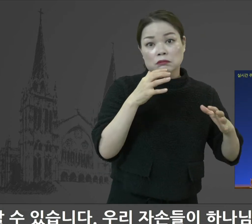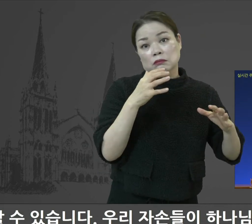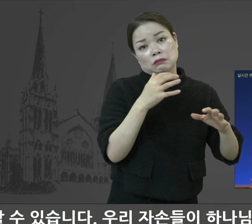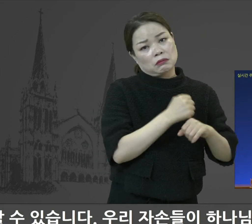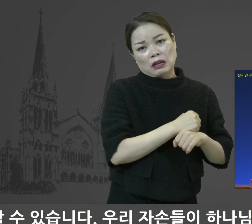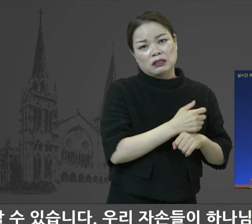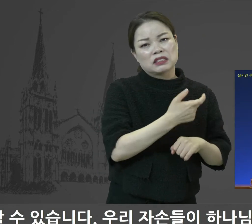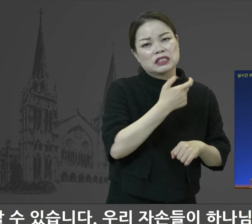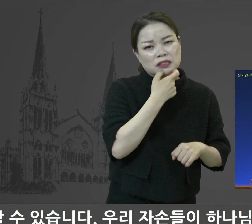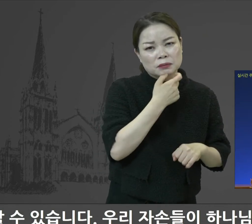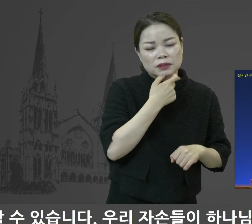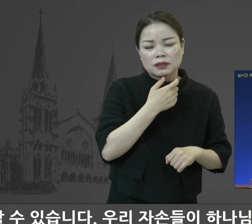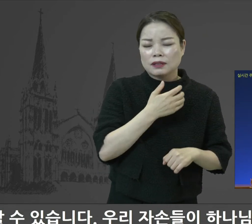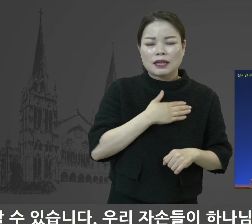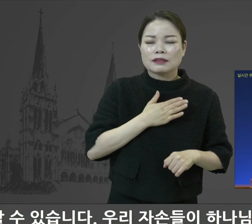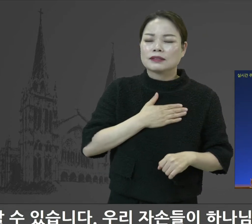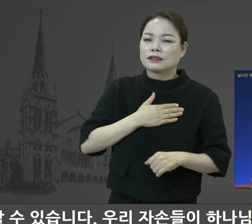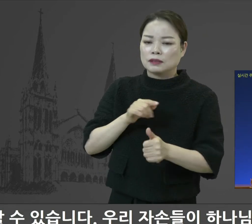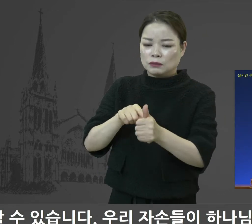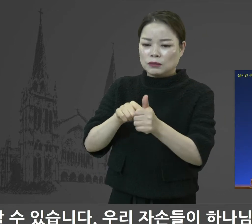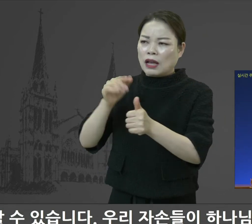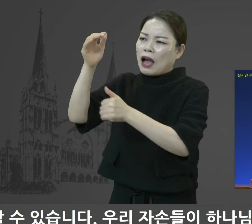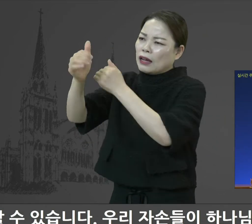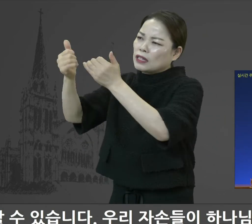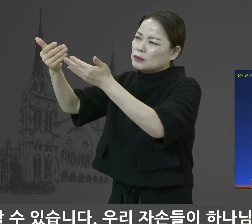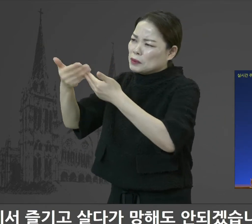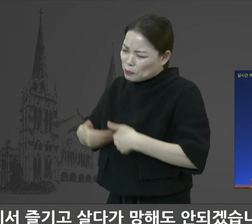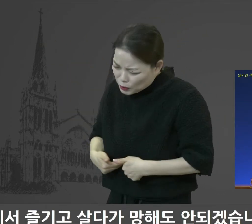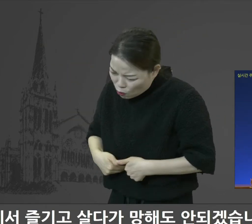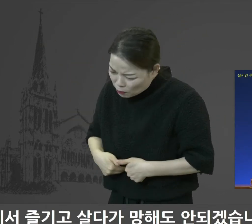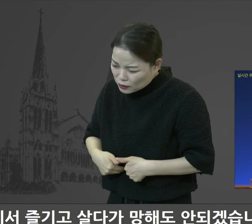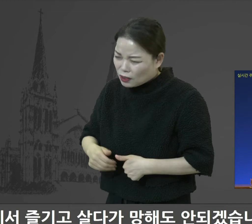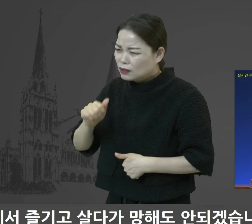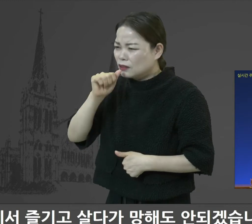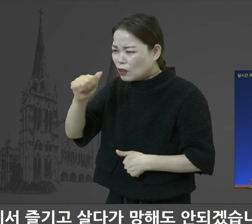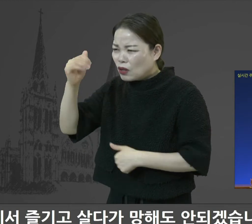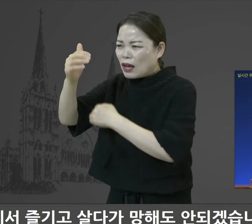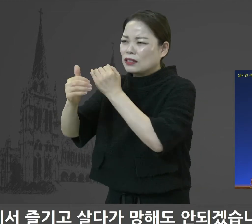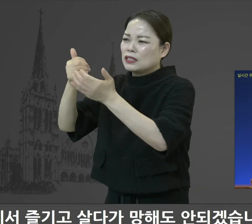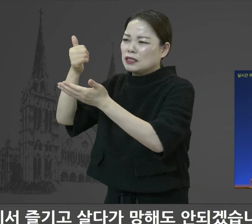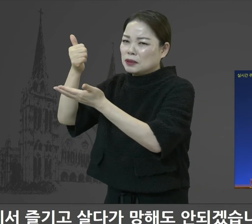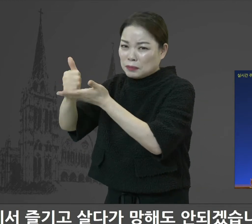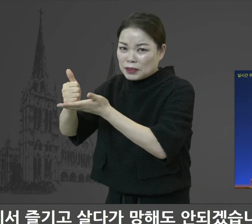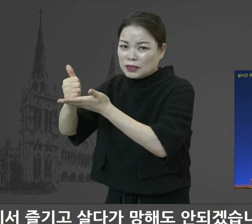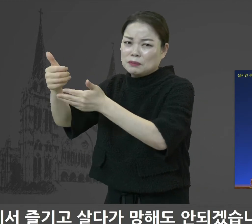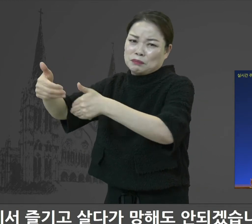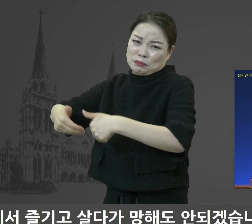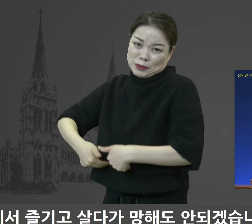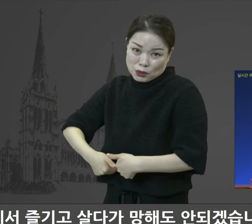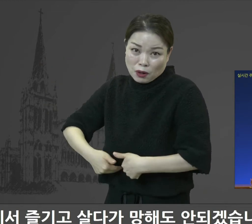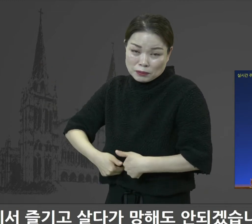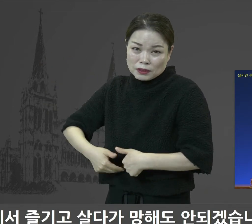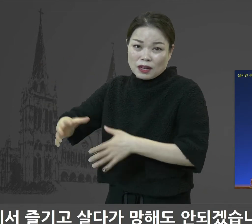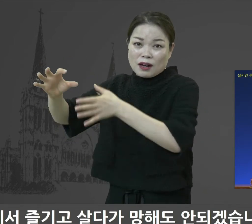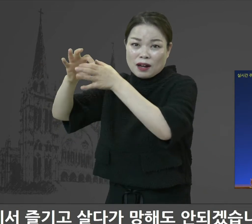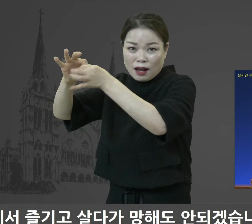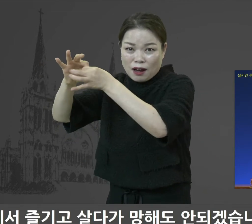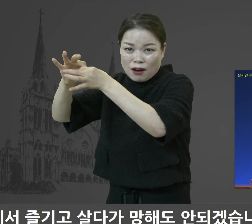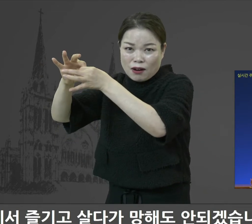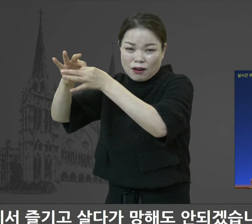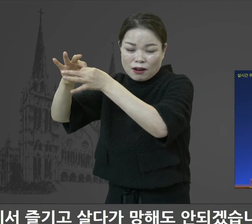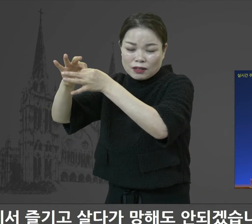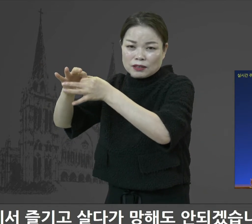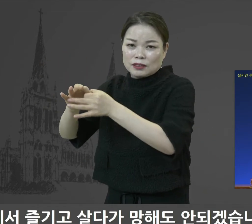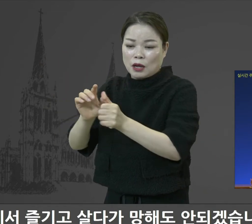나는 하나님이 필요합니다. 우리는 하나님이 절대적으로 필요합니다. 이 고백을 모세가